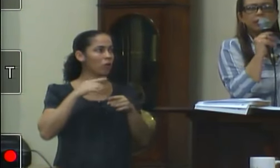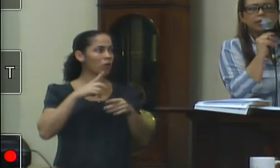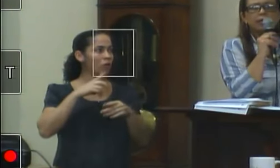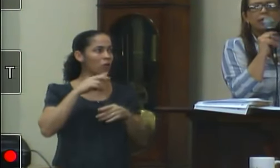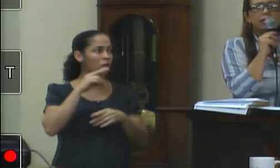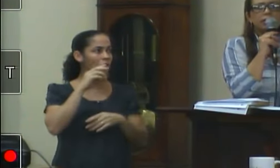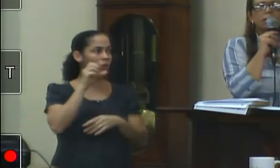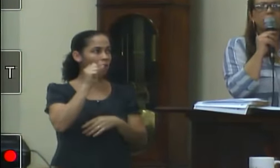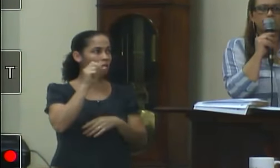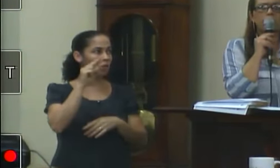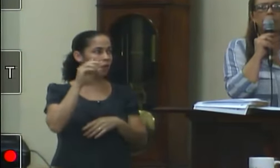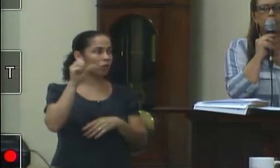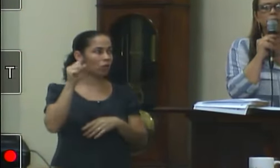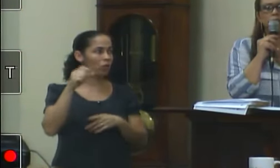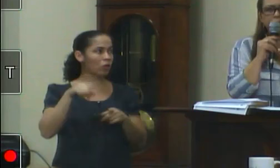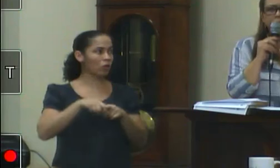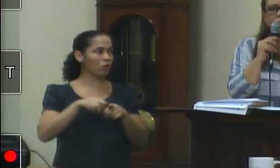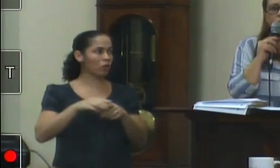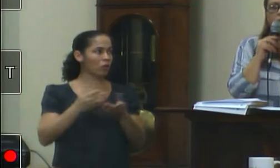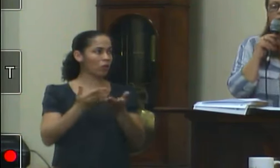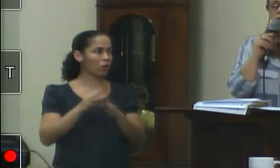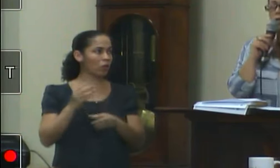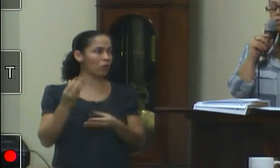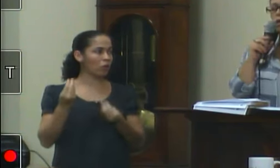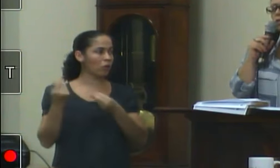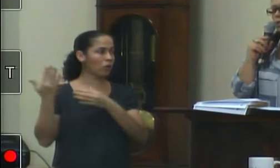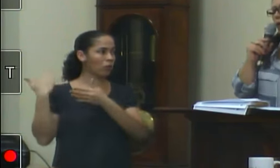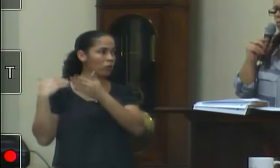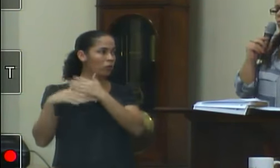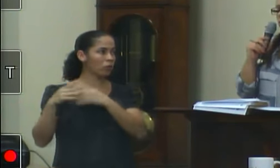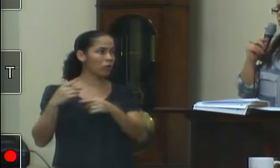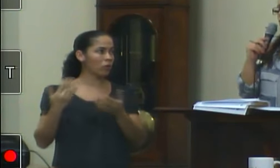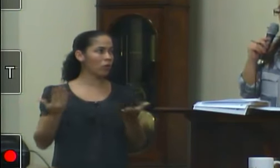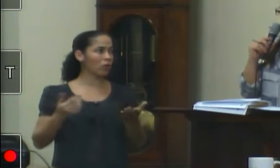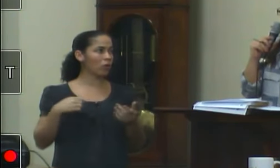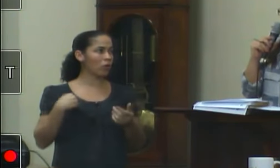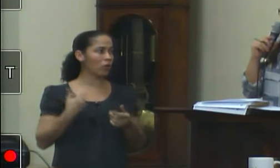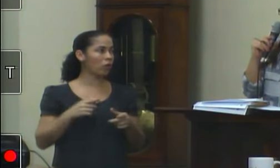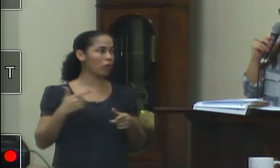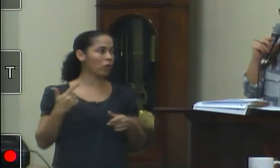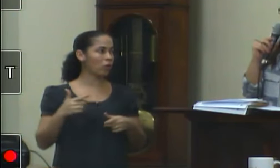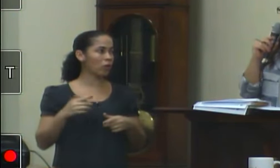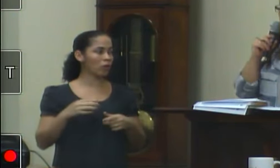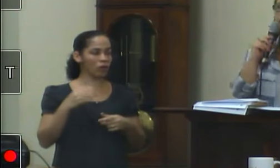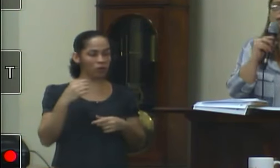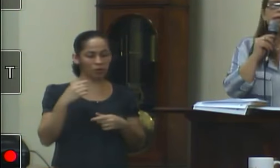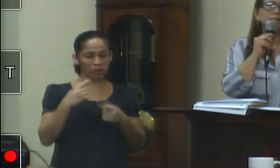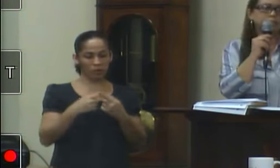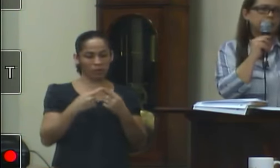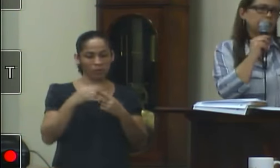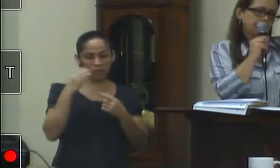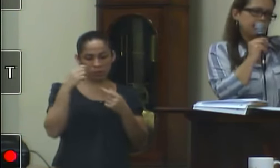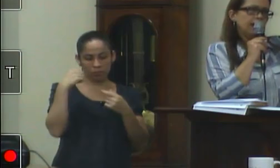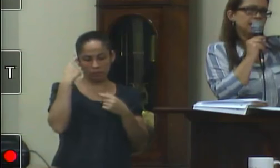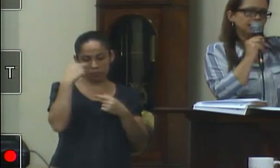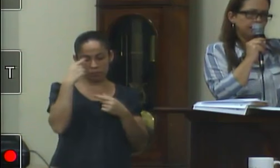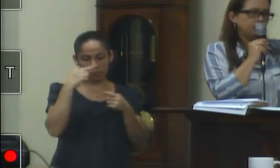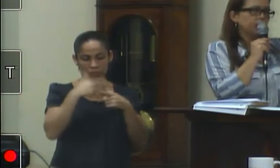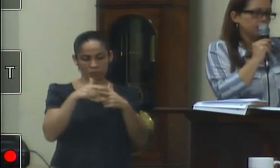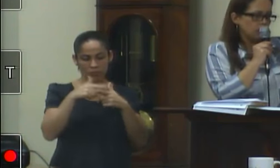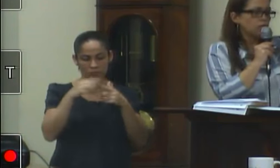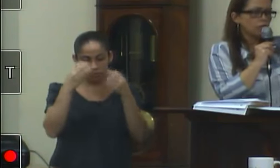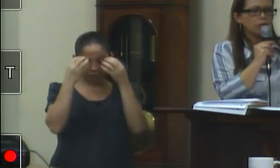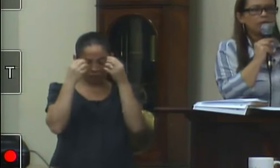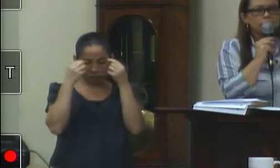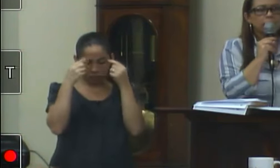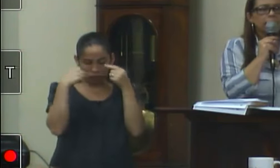SUS ali, que acabou há muito tempo, e nós só temos um oftalmologista atendendo, né? Que, aliás, ele atende até